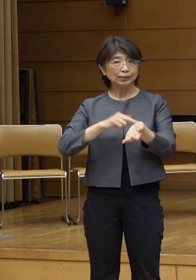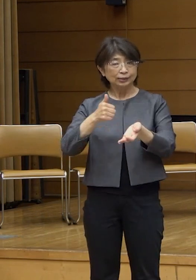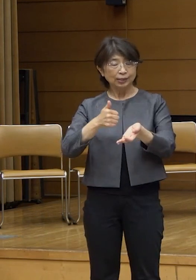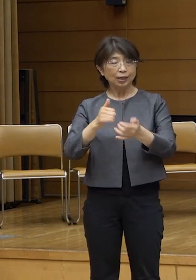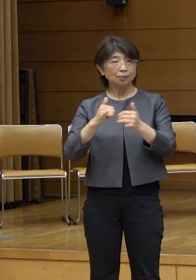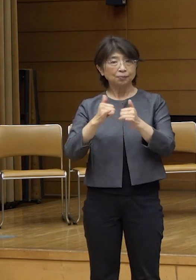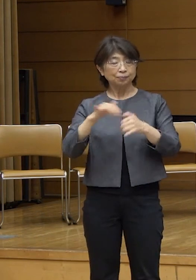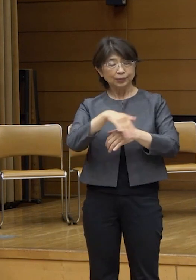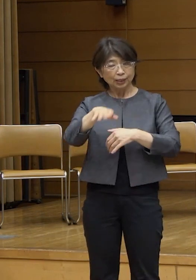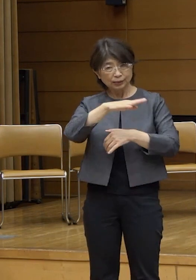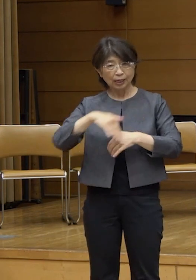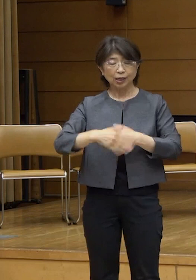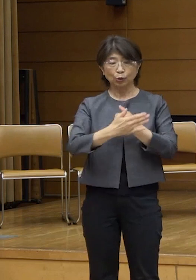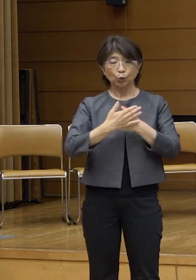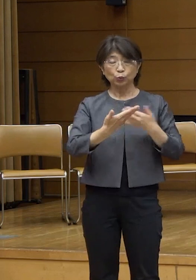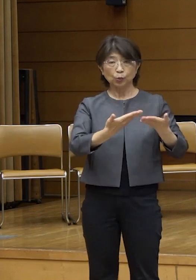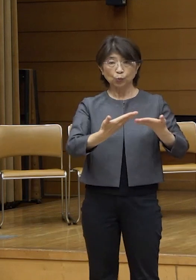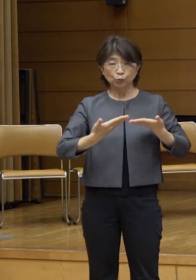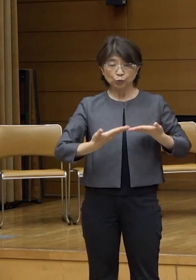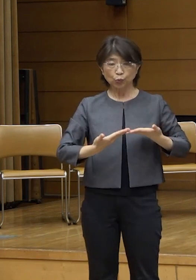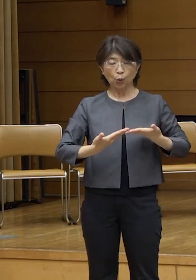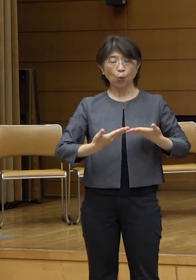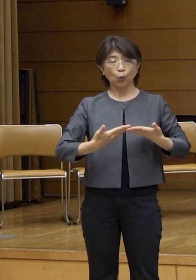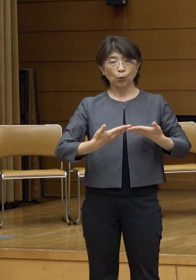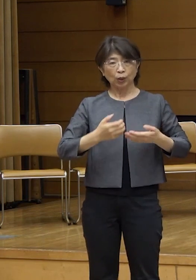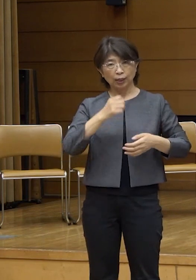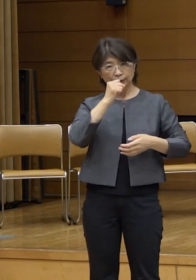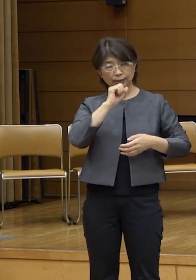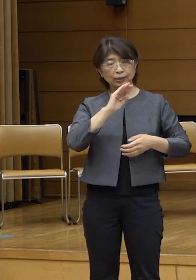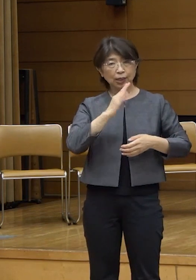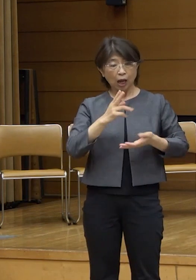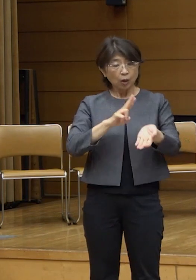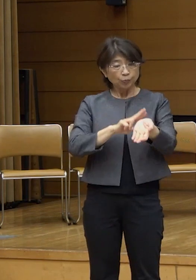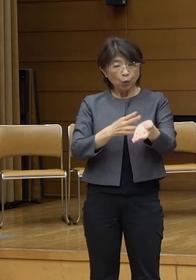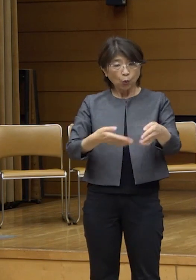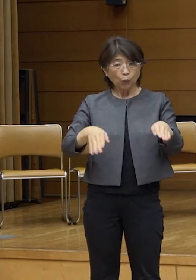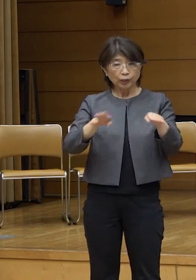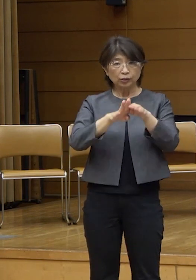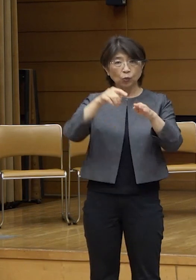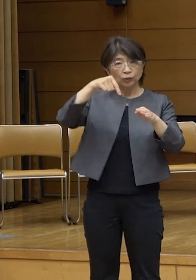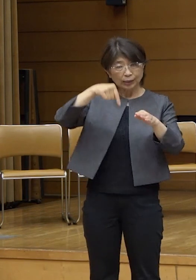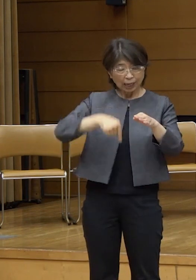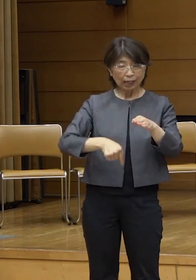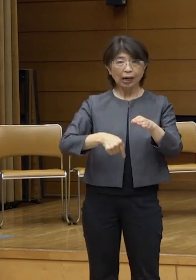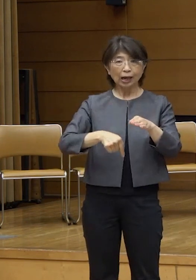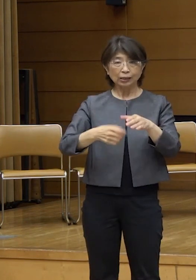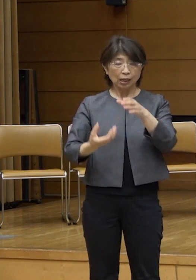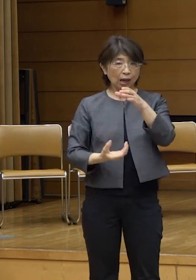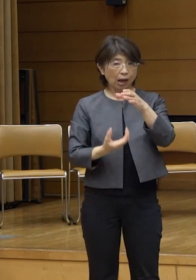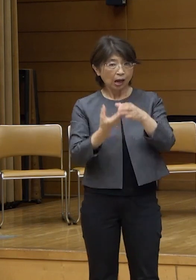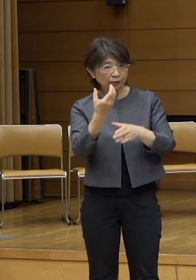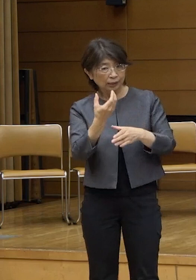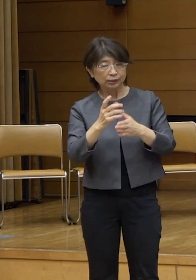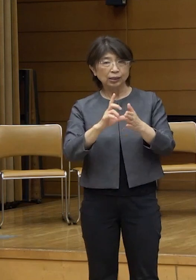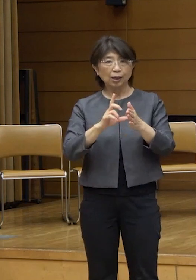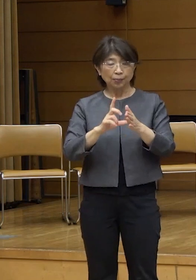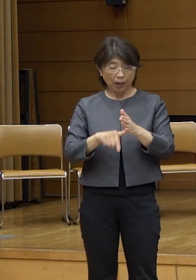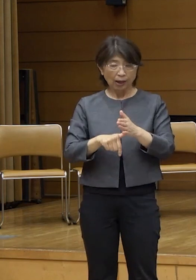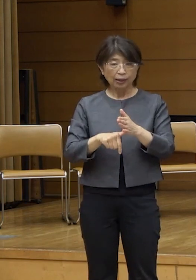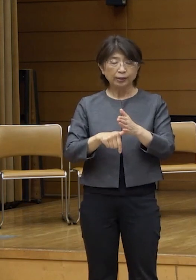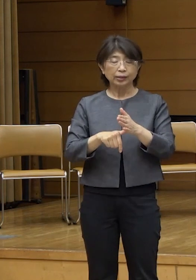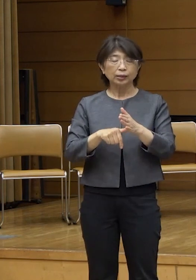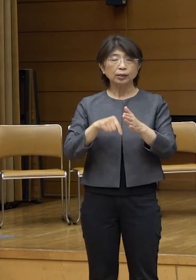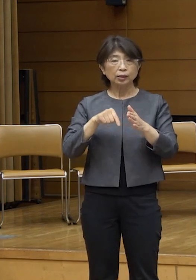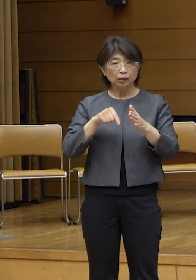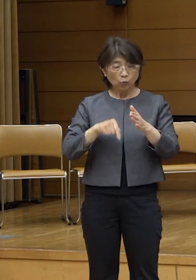るありがたいなということなんですけど、院内で発生した場合、重症化しない場合は院内で対